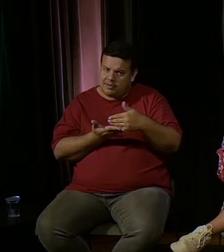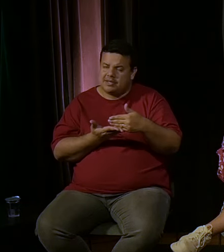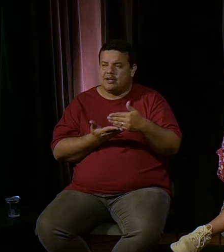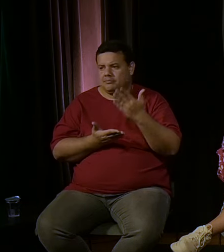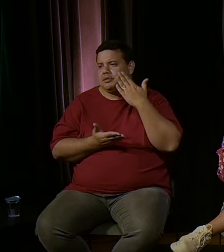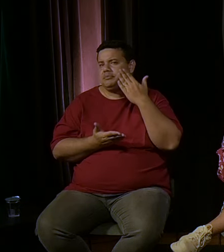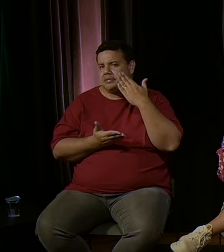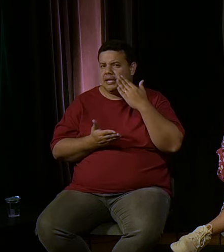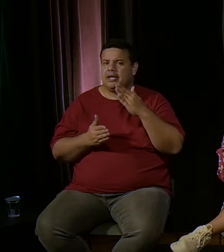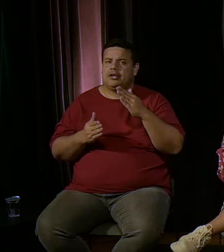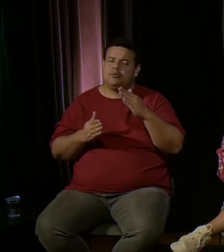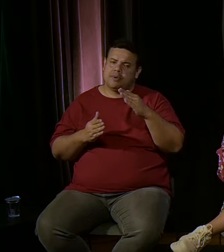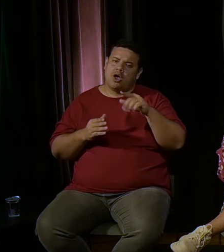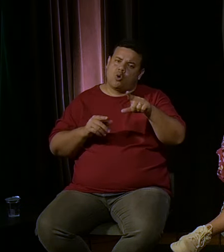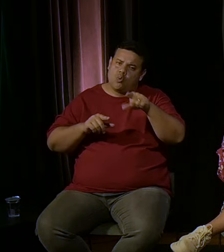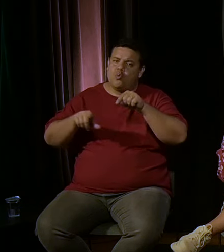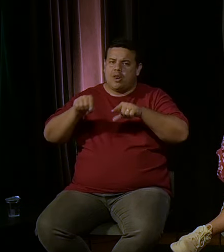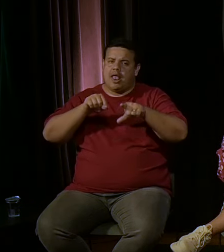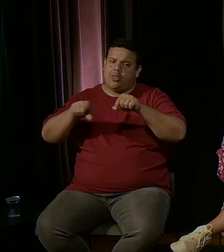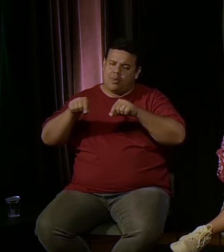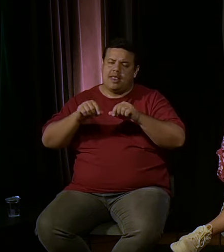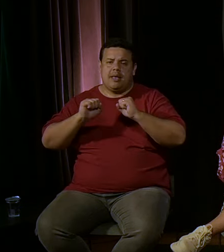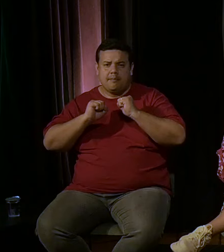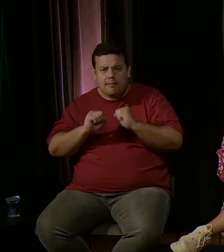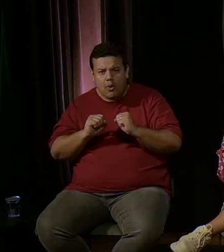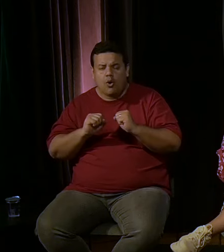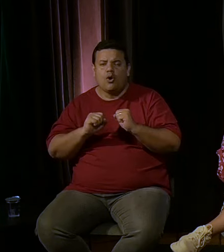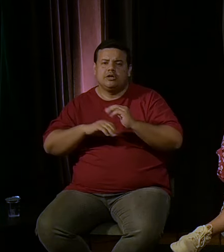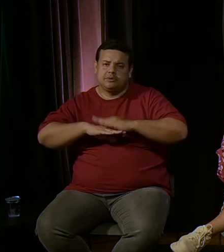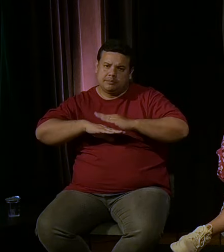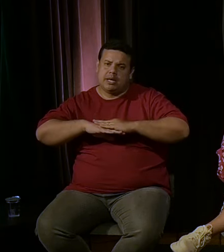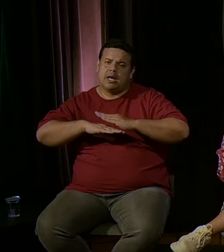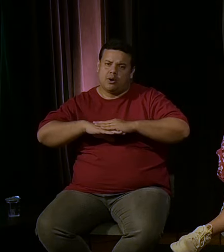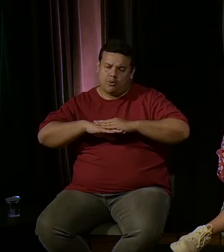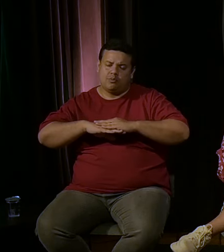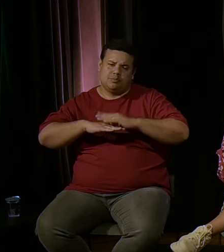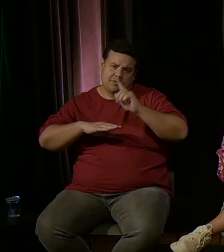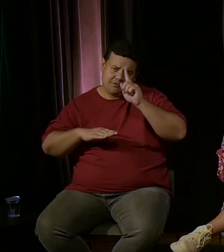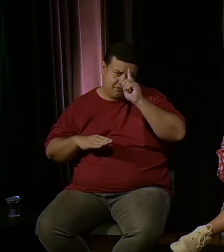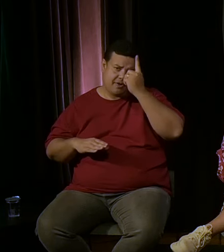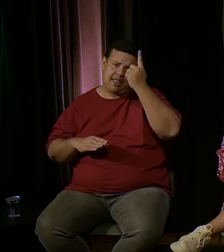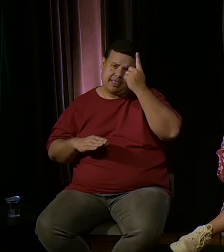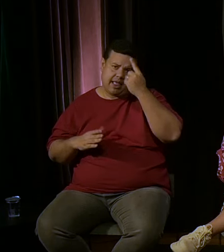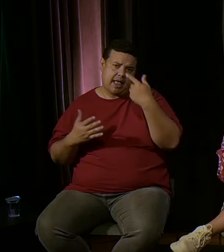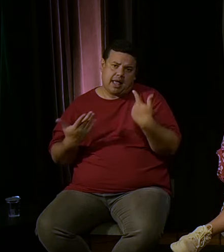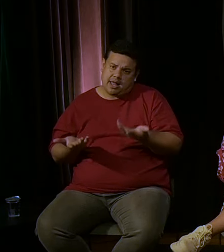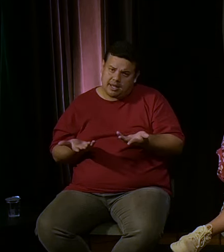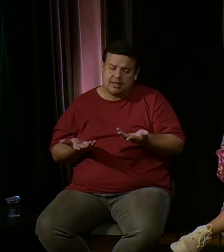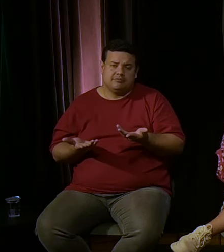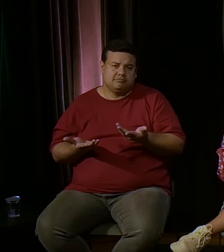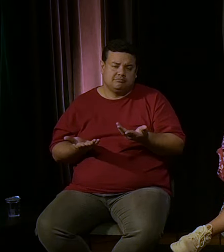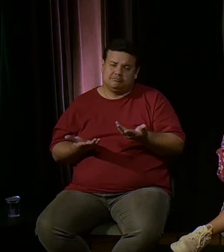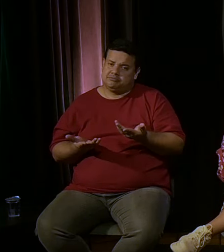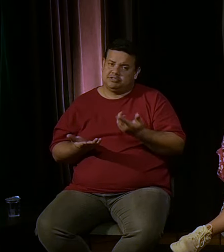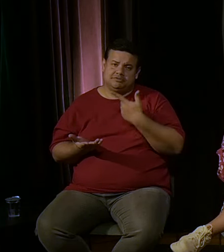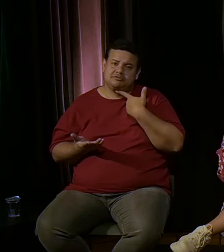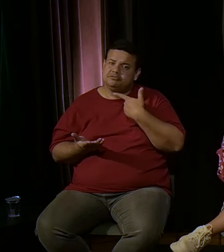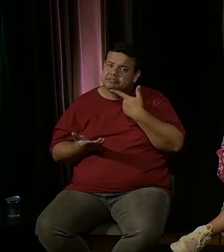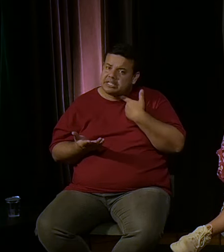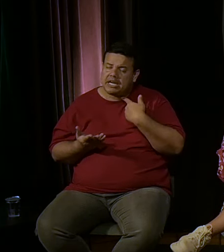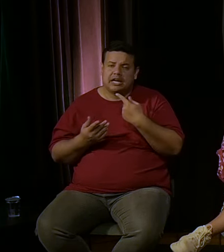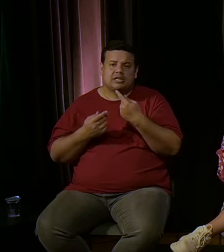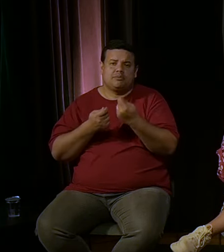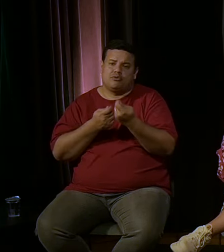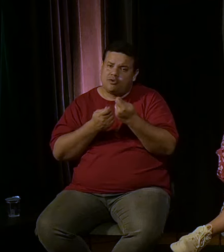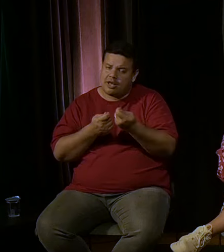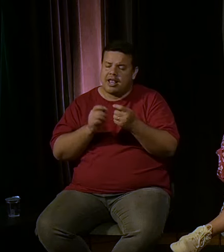uma curadoria é sempre uma coisa que pode... A gente pode inventar, né? A liga que quiser ou a provocação